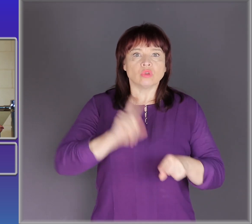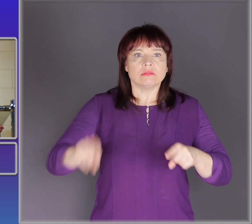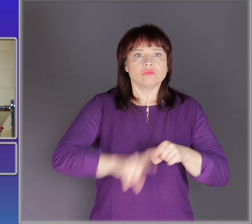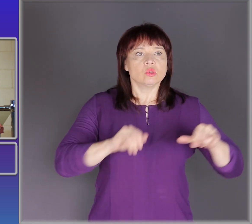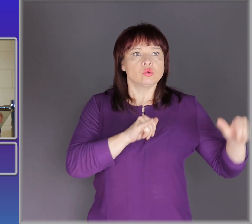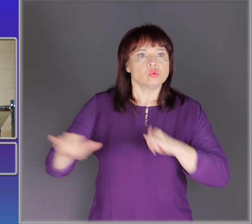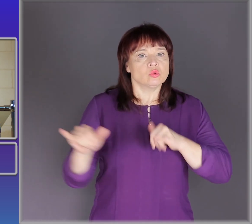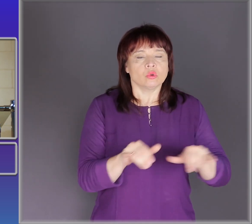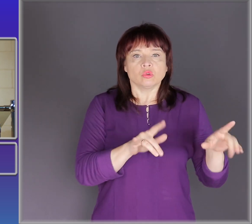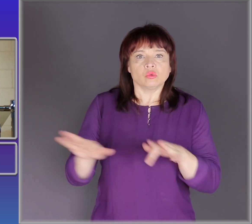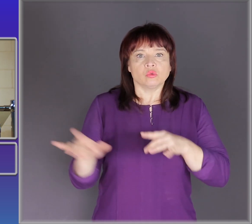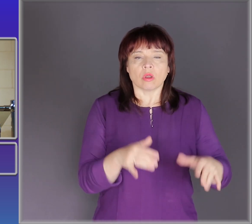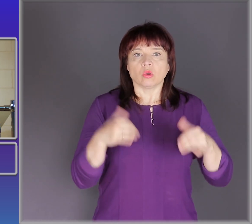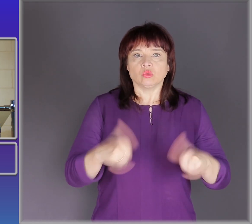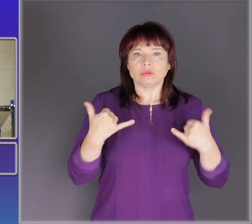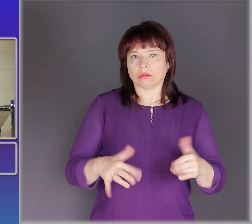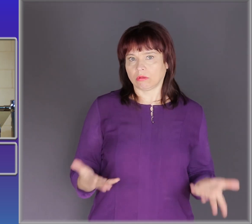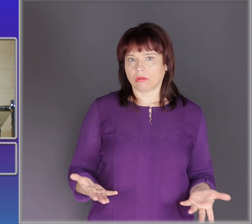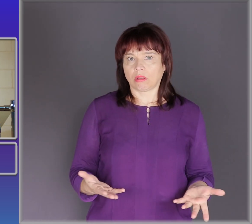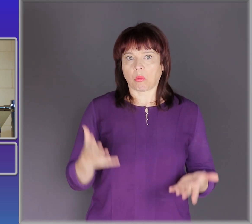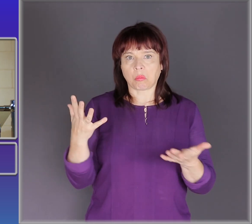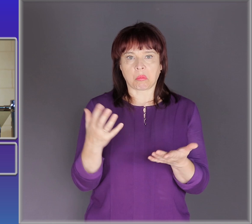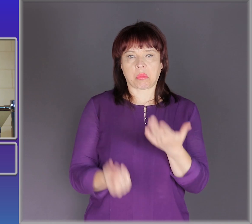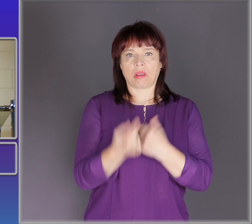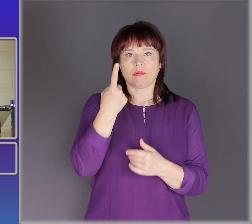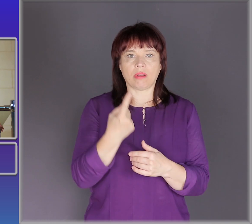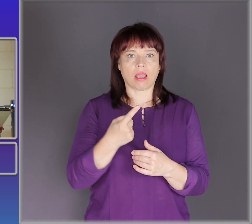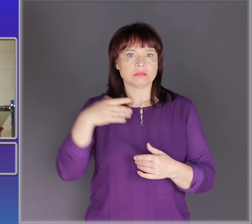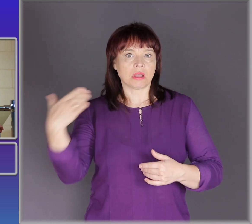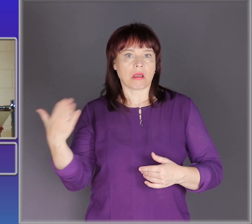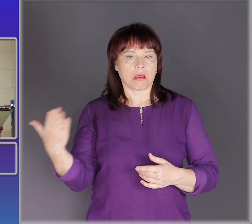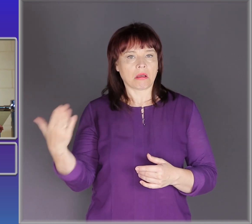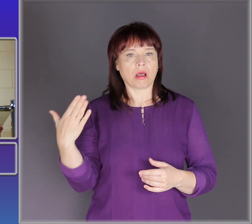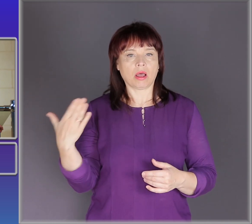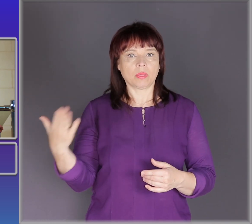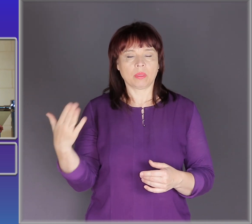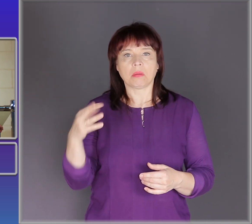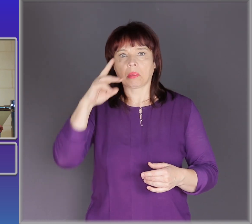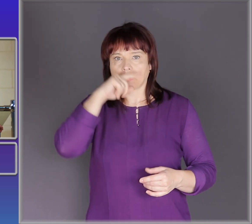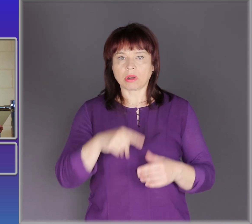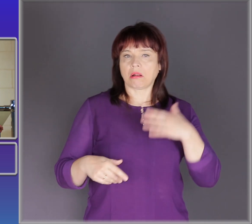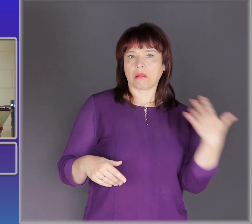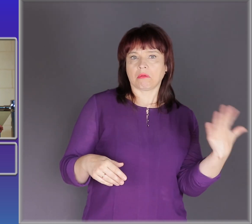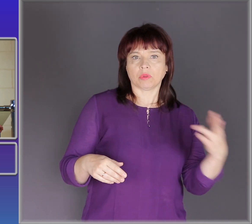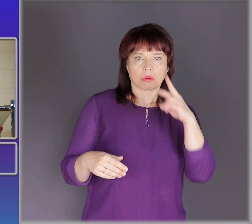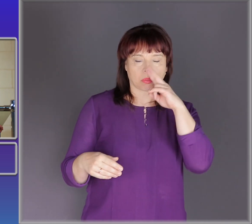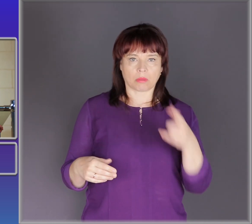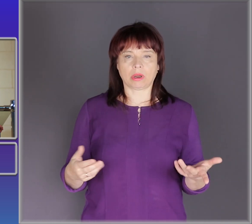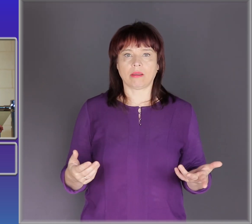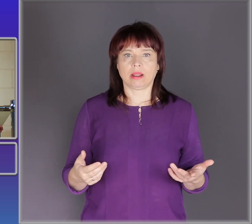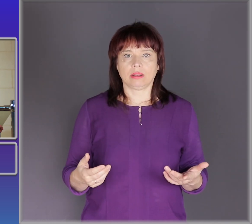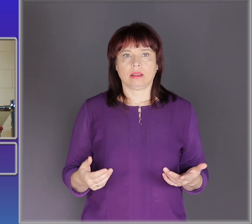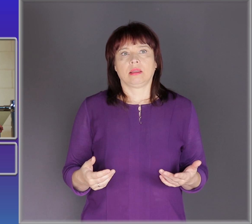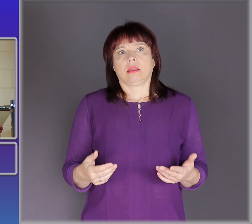появляется вот просто как два крыла как две крайности которая всегда напрягают и одних и других